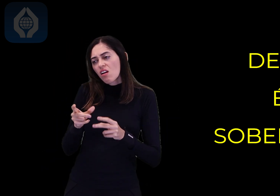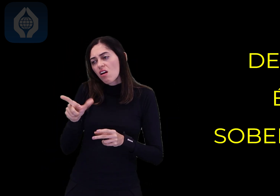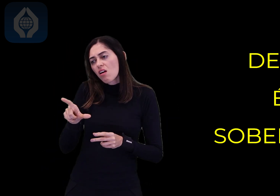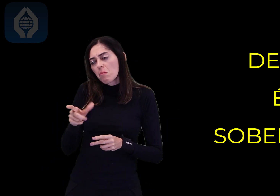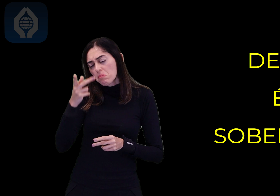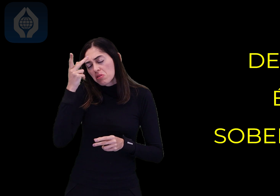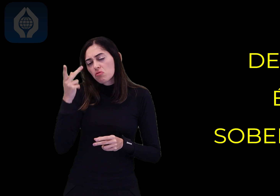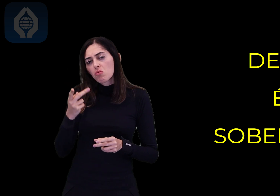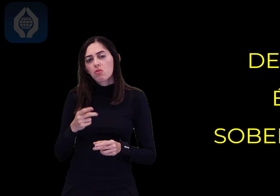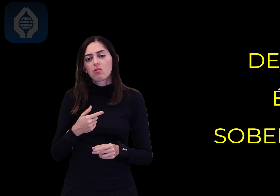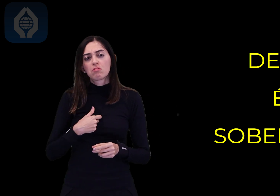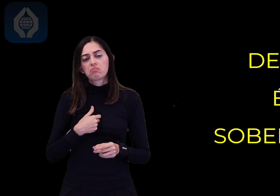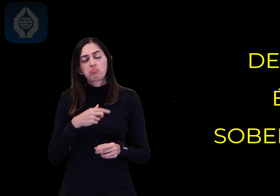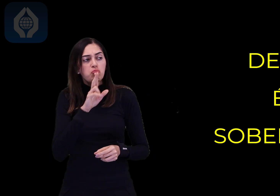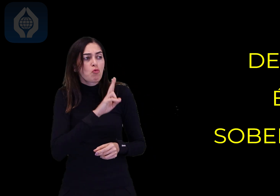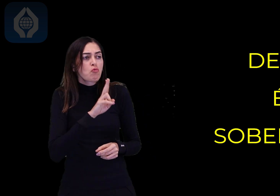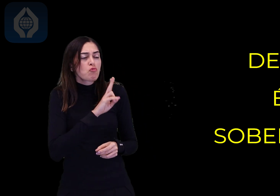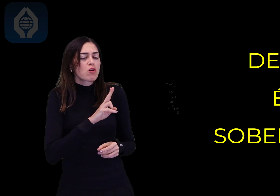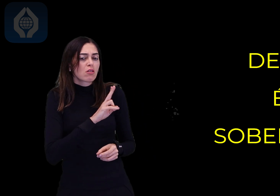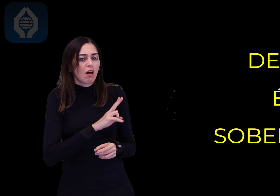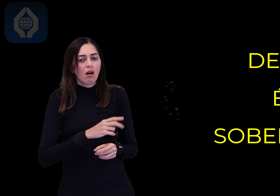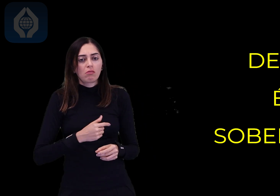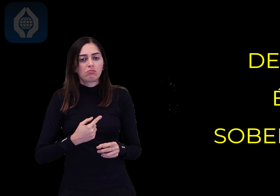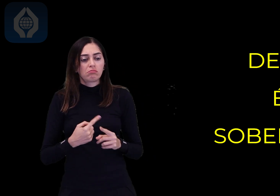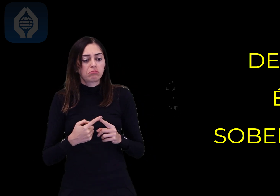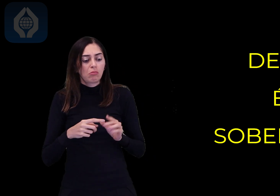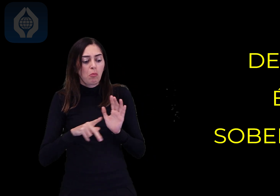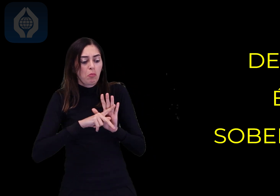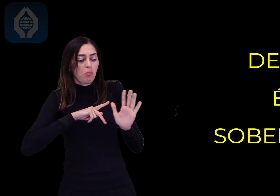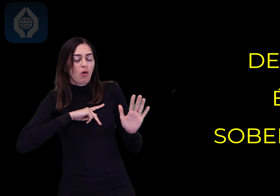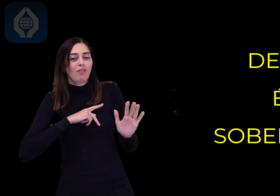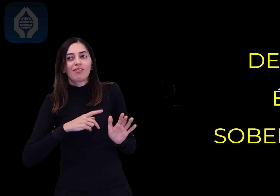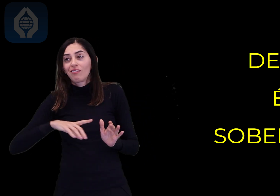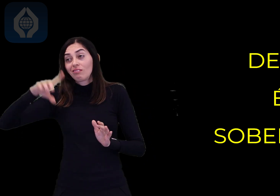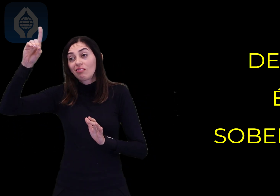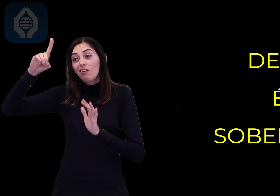outra pessoa. Deus é o criador de todas as pessoas. Ele é o doador